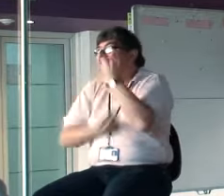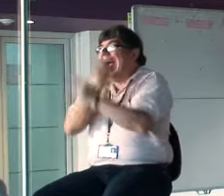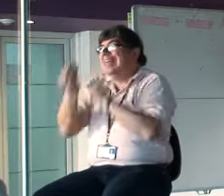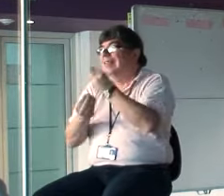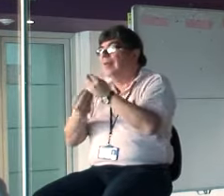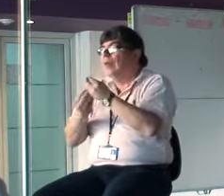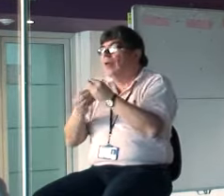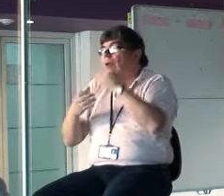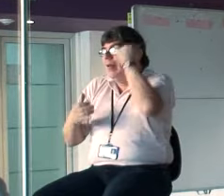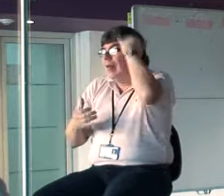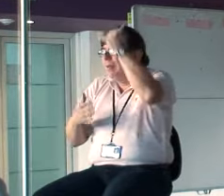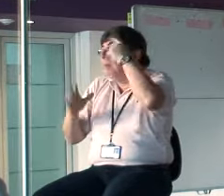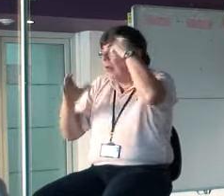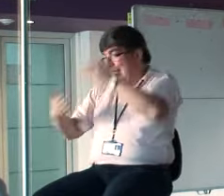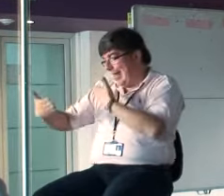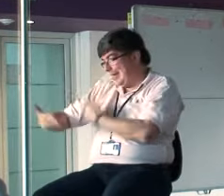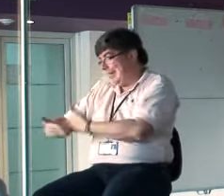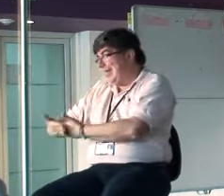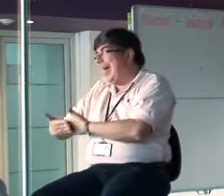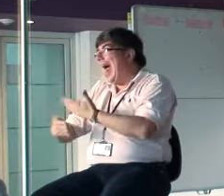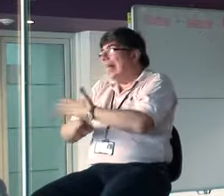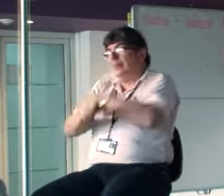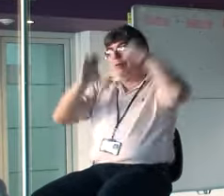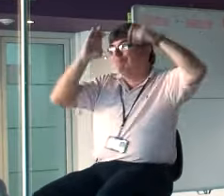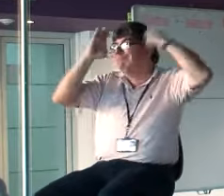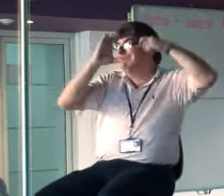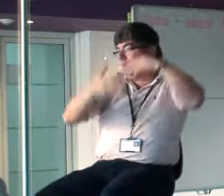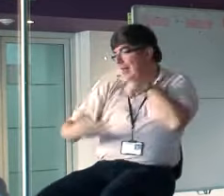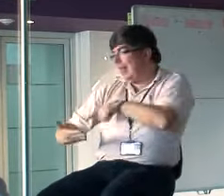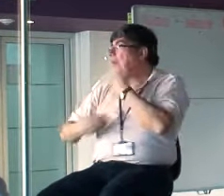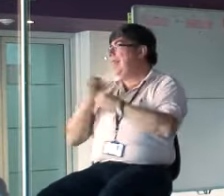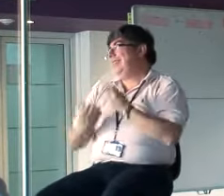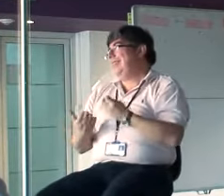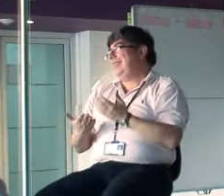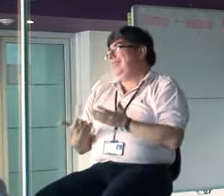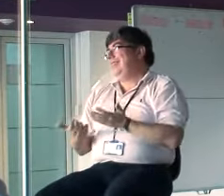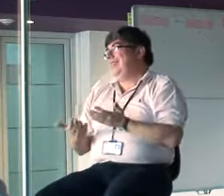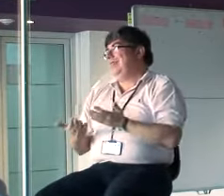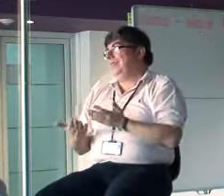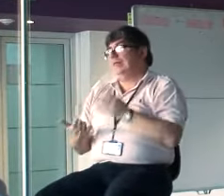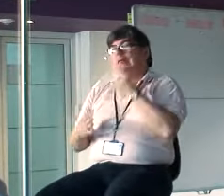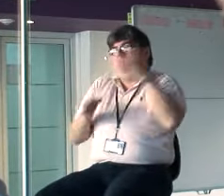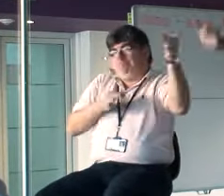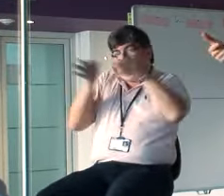día del rodaje y saber qué van a hacer. Les voy a explicar por qué.